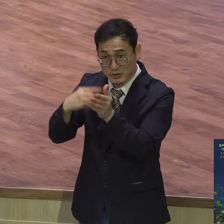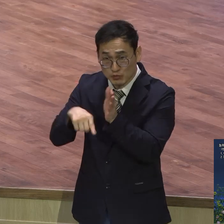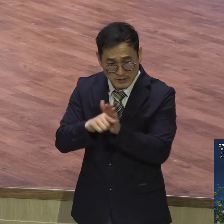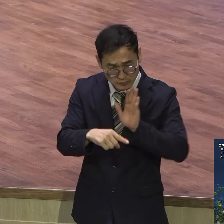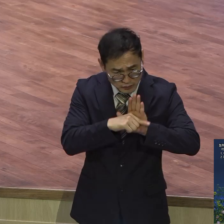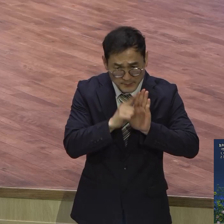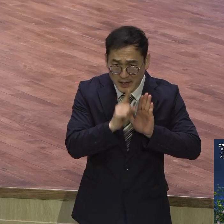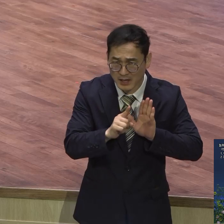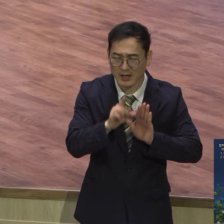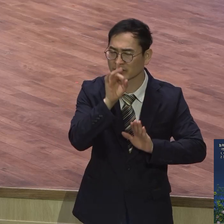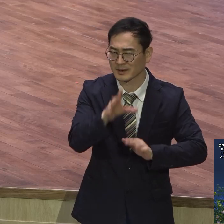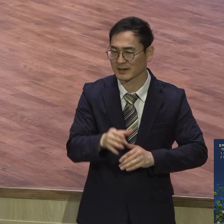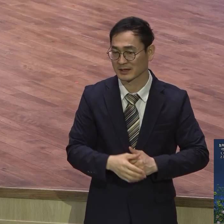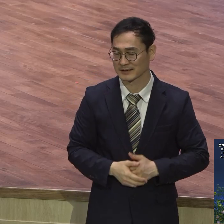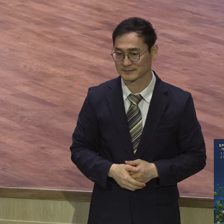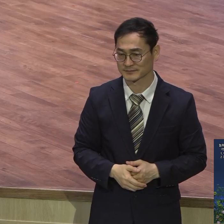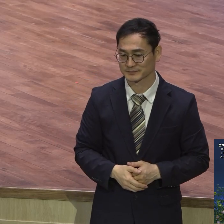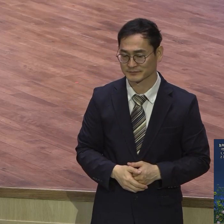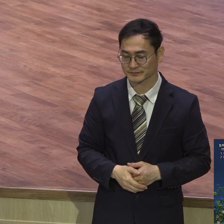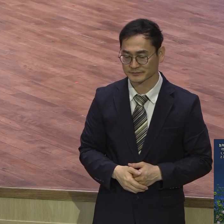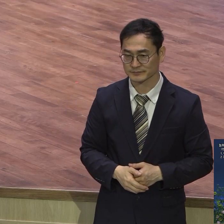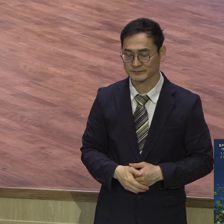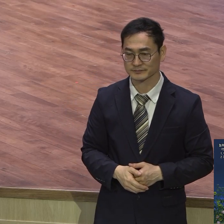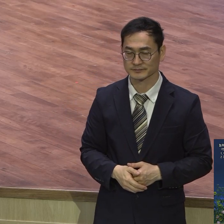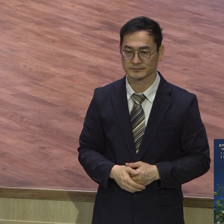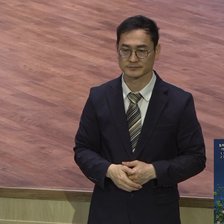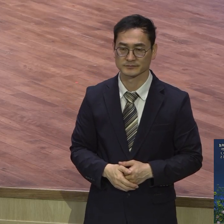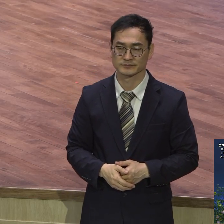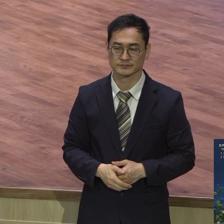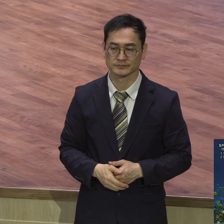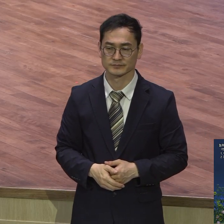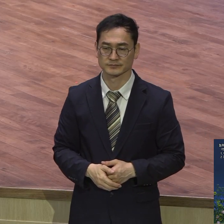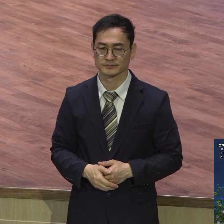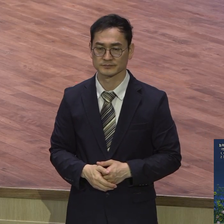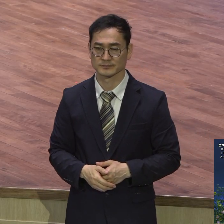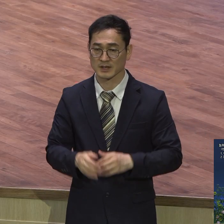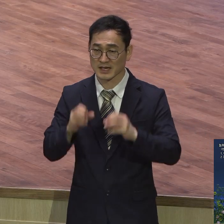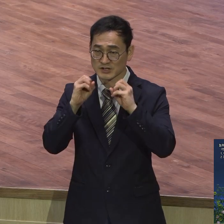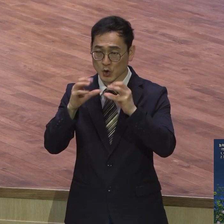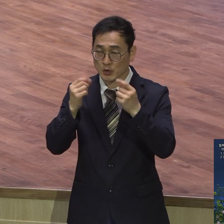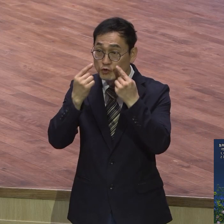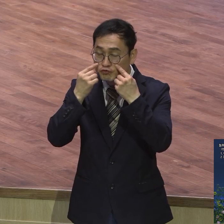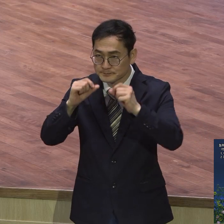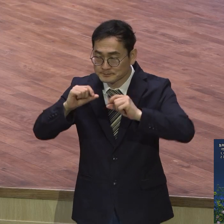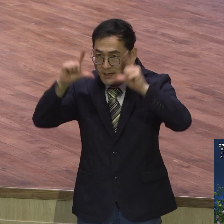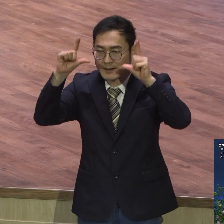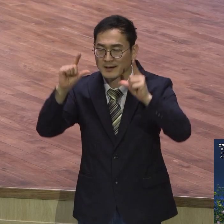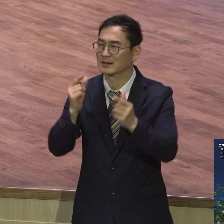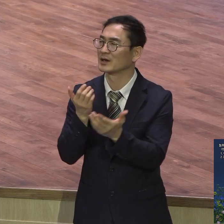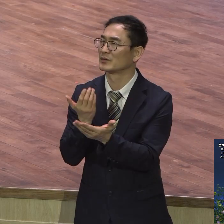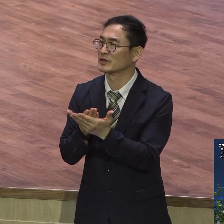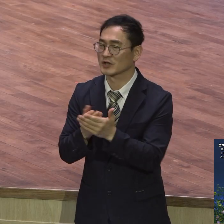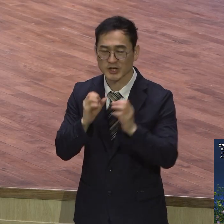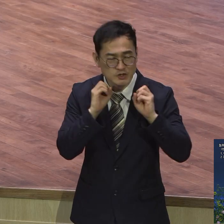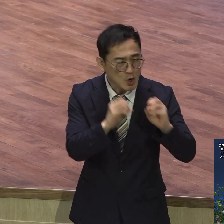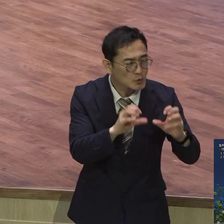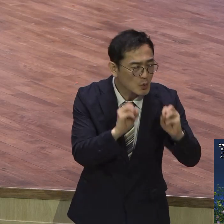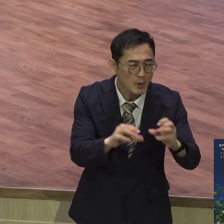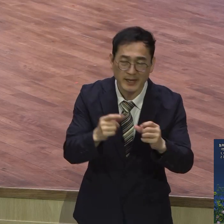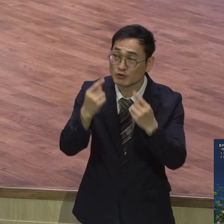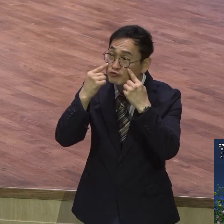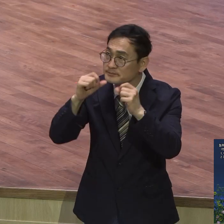차원이 다르잖아요 성교를 위해 세워진 교회 성교의 눈을 허락하여 주옵사사 전도의 눈을